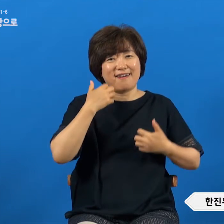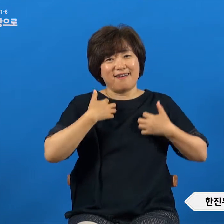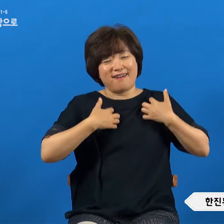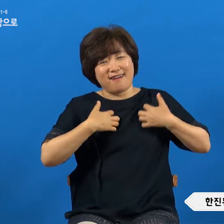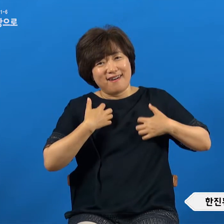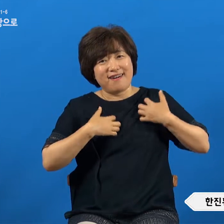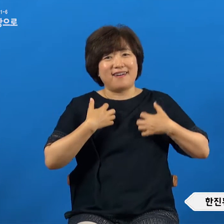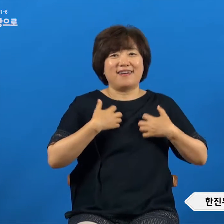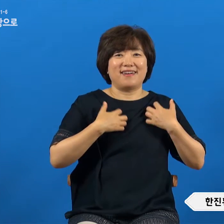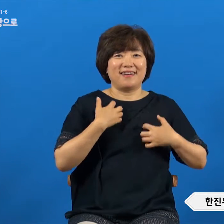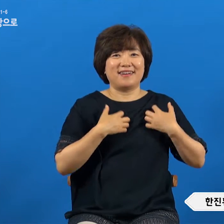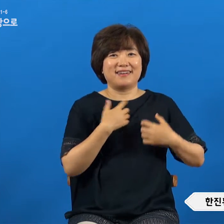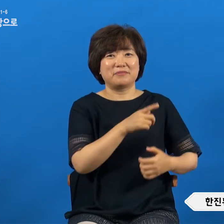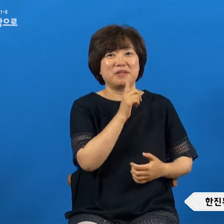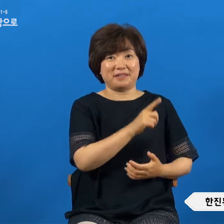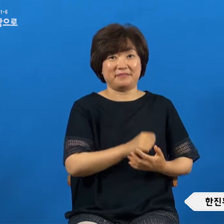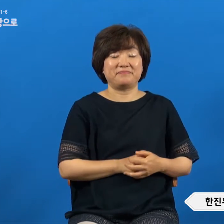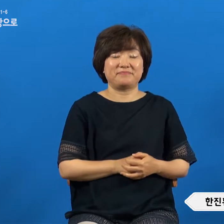참 기쁜지요.